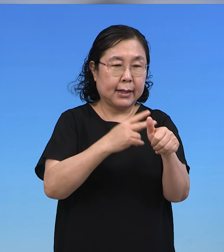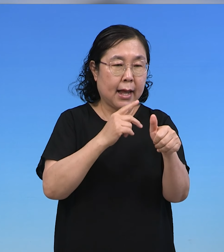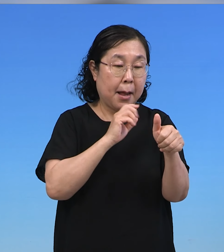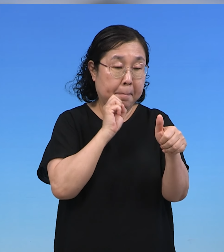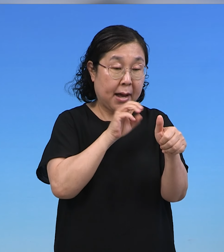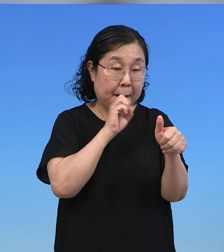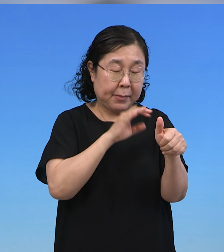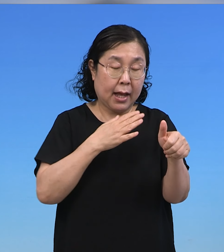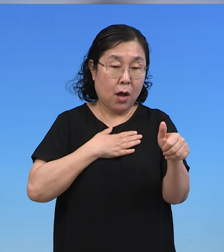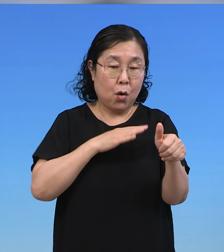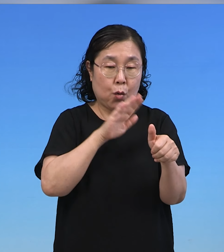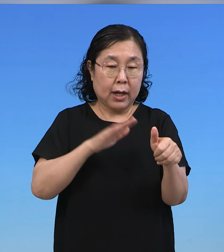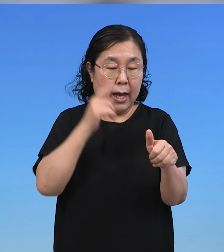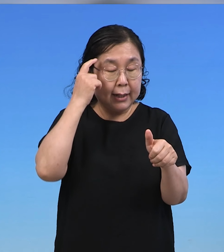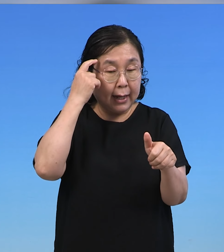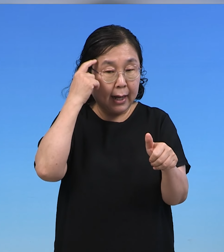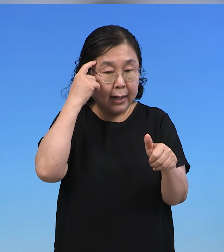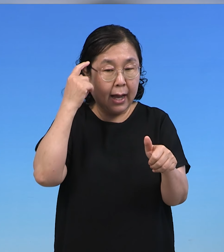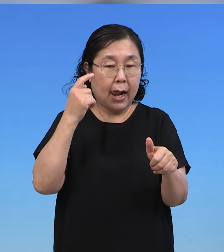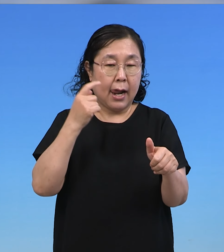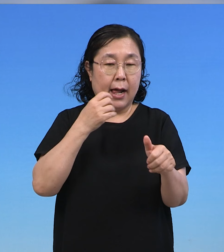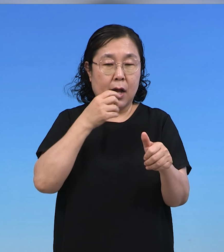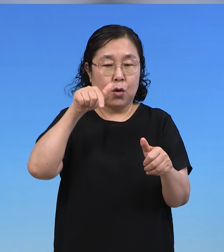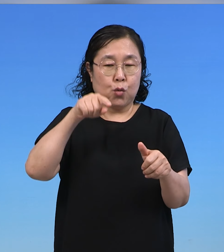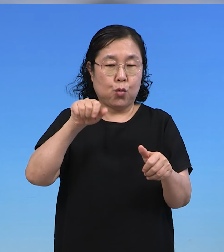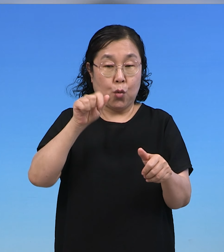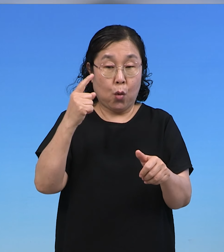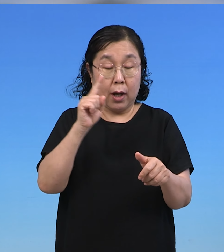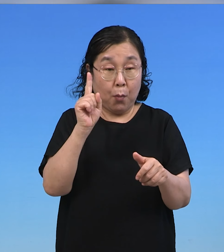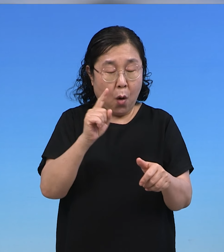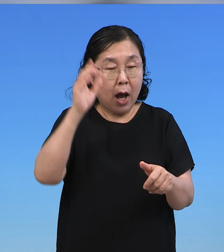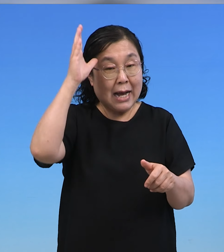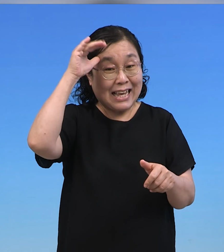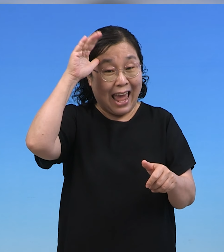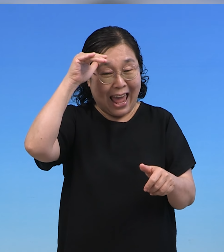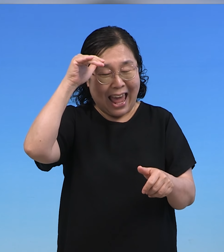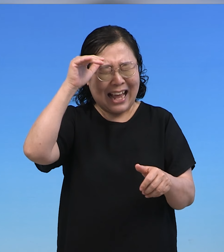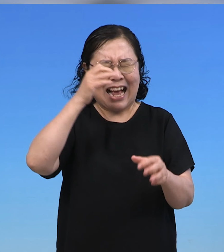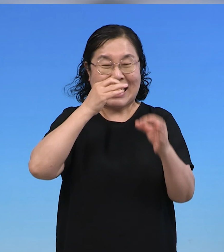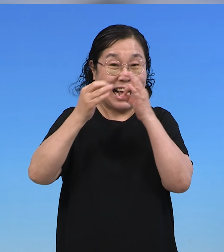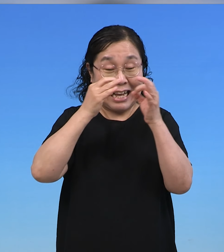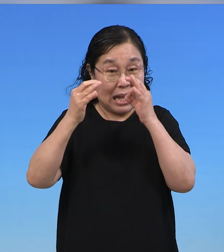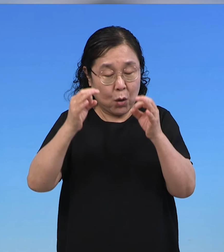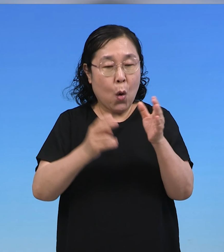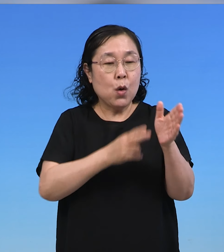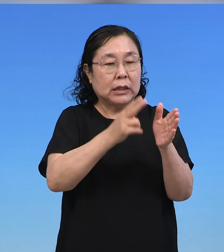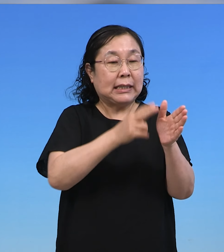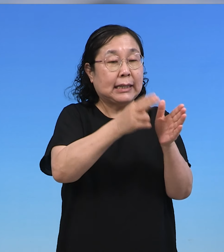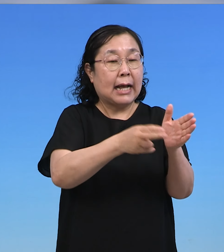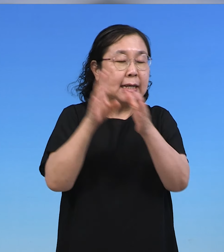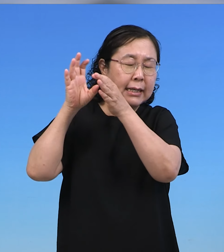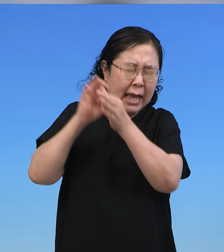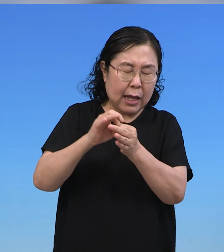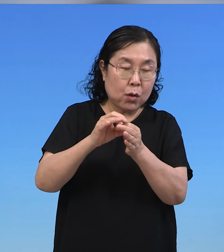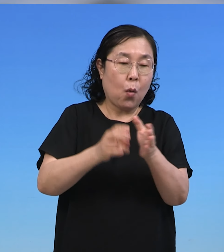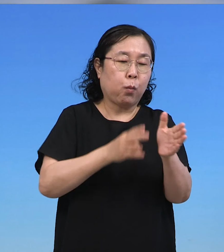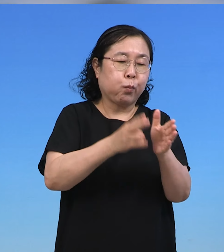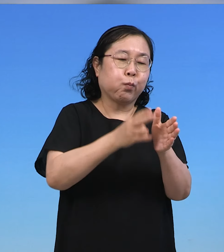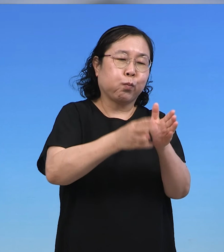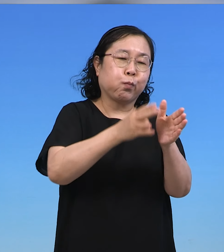외쳐야 될 구호가 뭐냐? 개는 짖어도 기차는 간다예요. 이 개는 상황이에요. 교회를